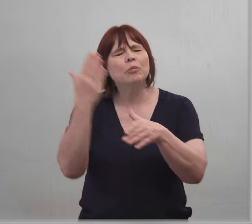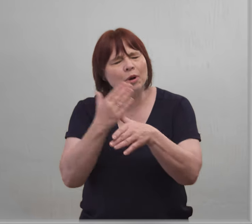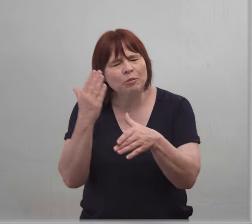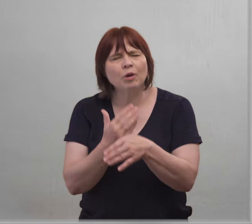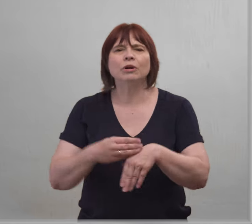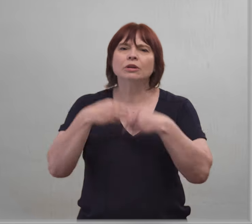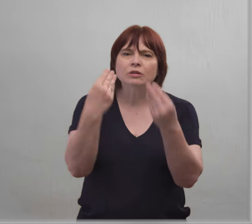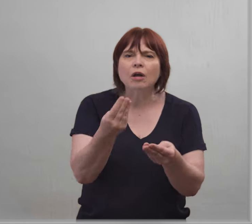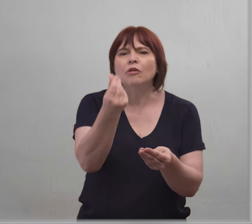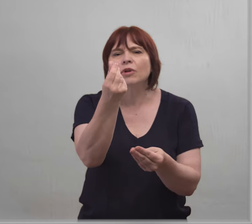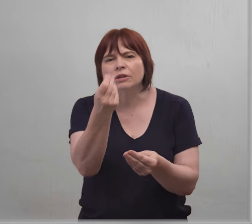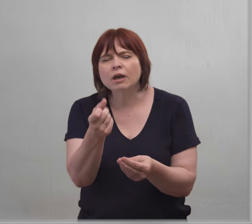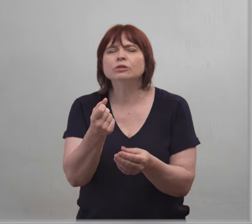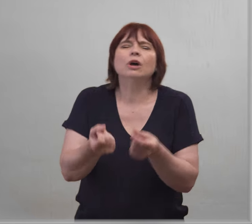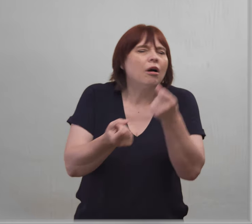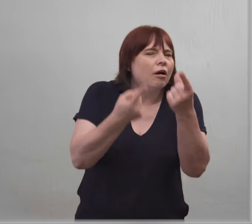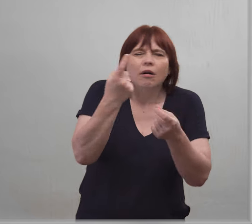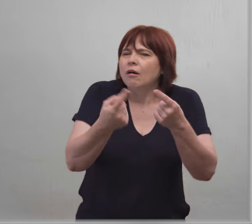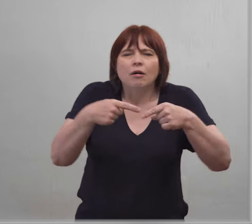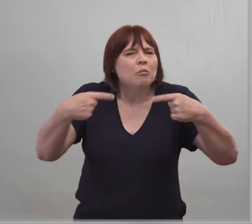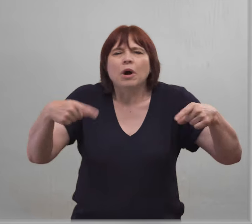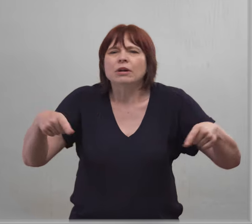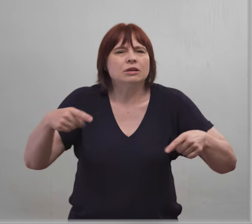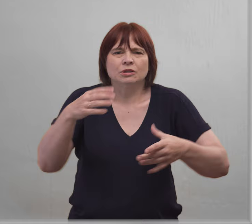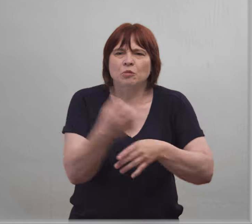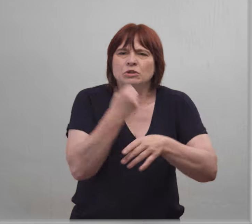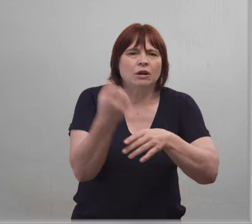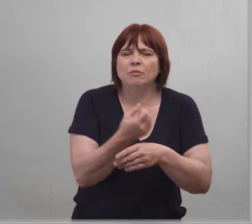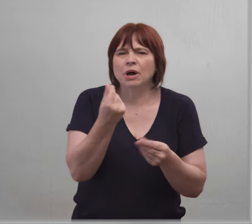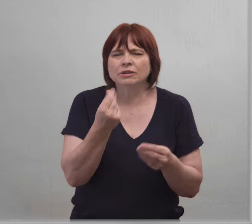открыл возможность зарабатывать. Это хорошее